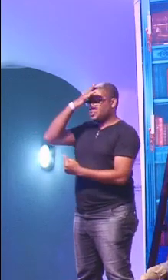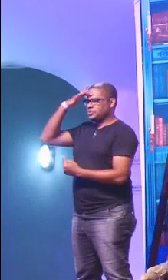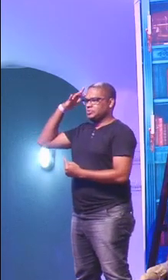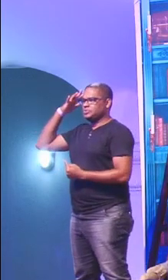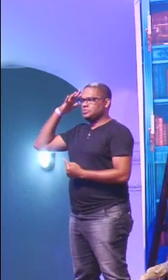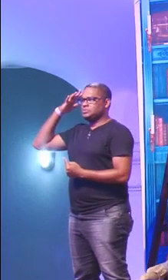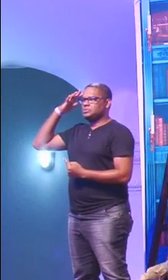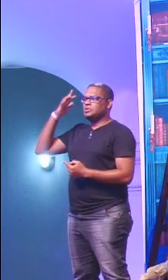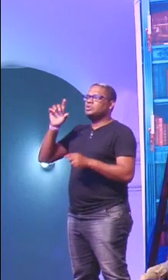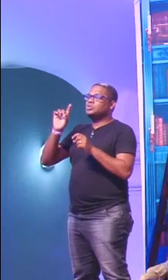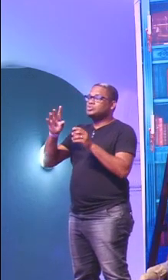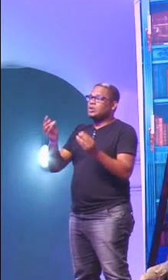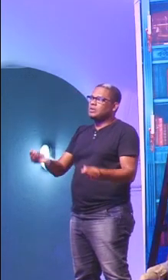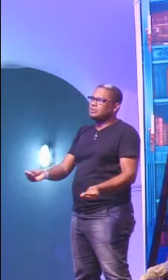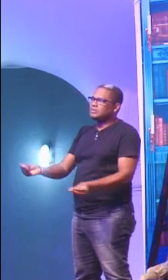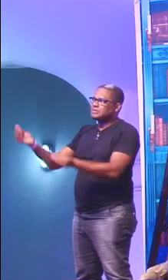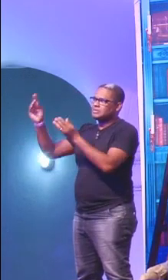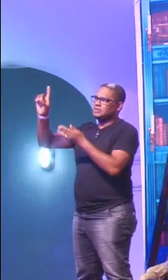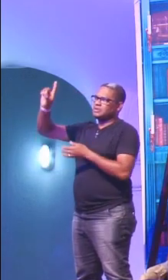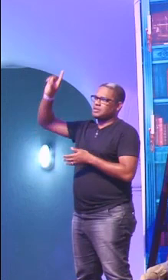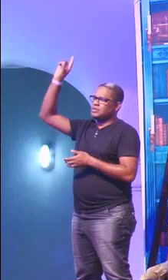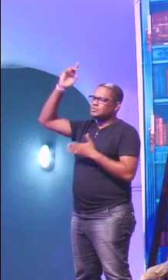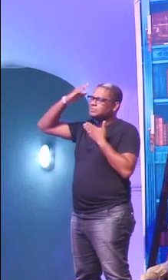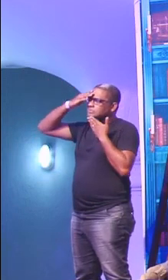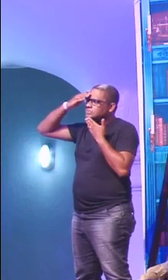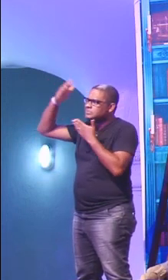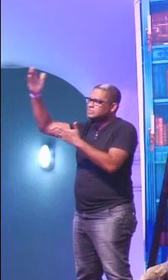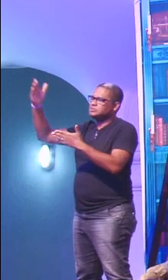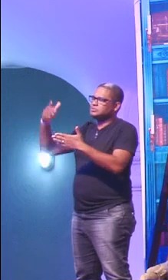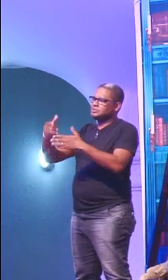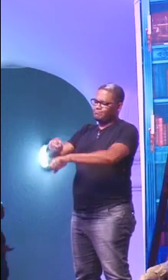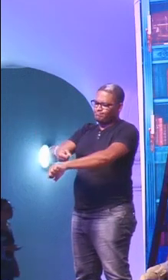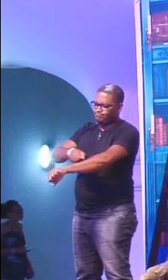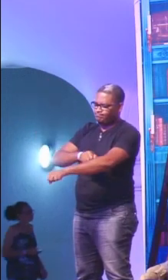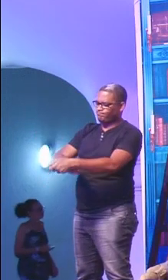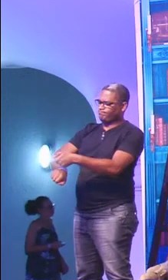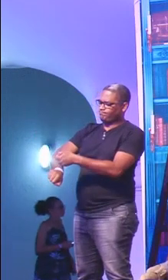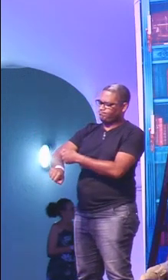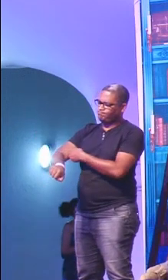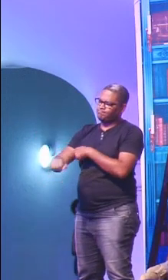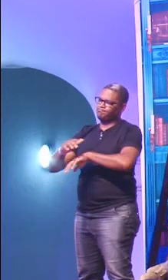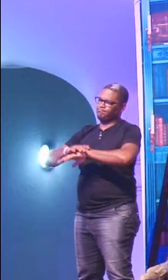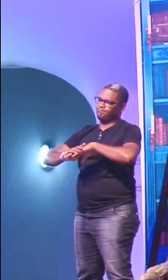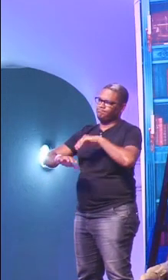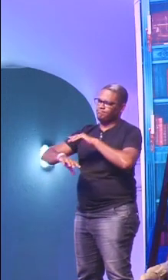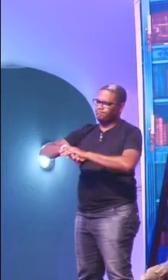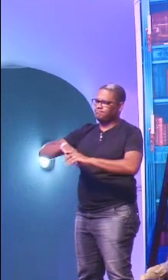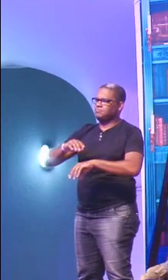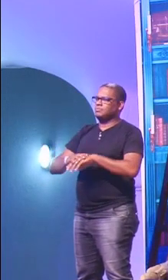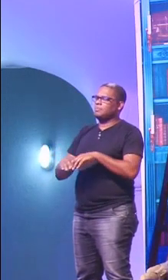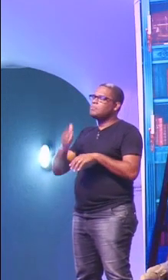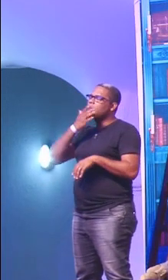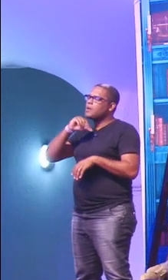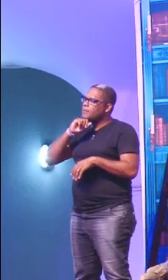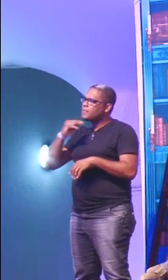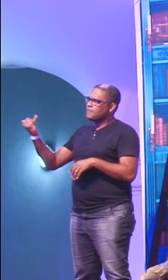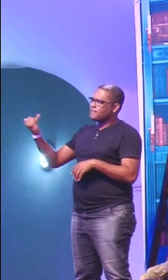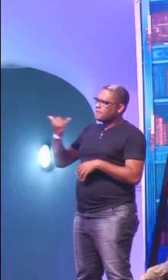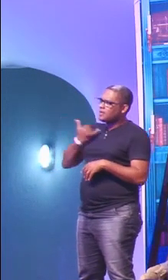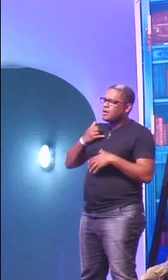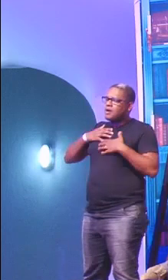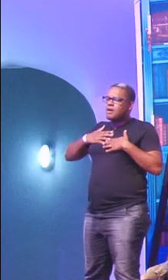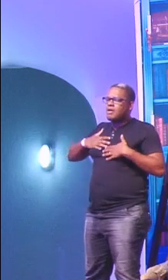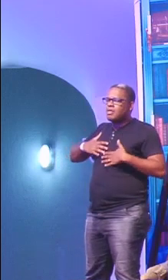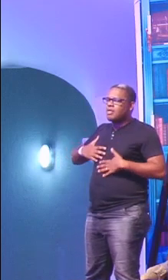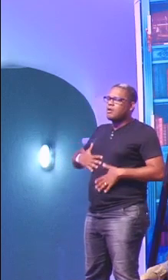poderemos ofertar a Deus em gratidão com o esforço de nossas mãos. Meu pai tinha calma em dizer, e